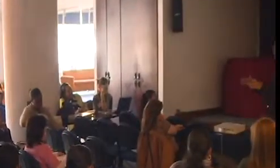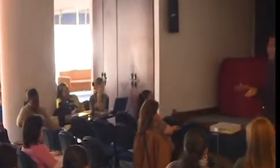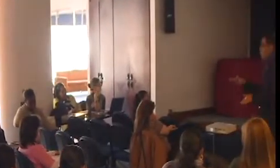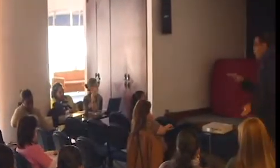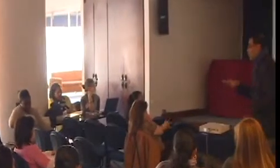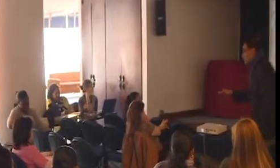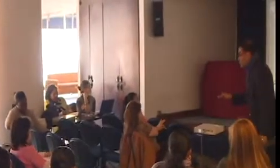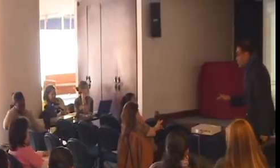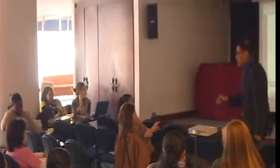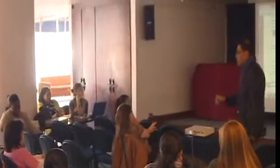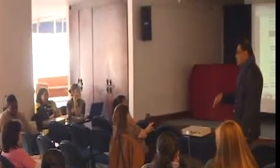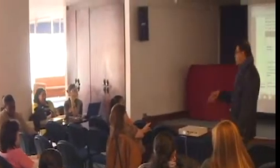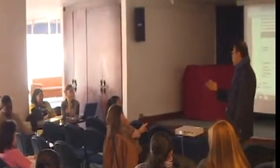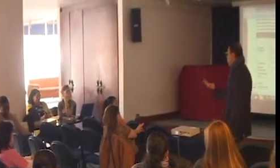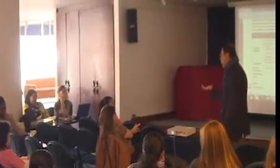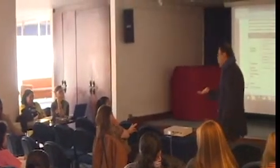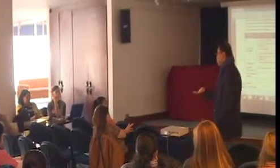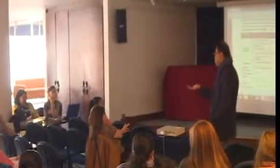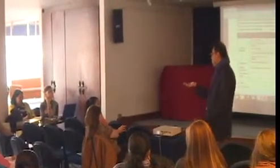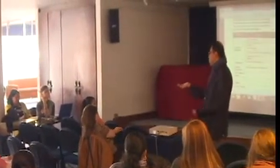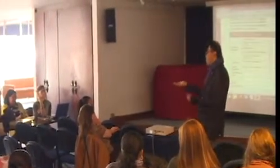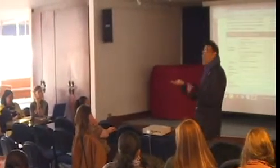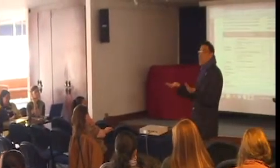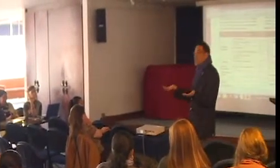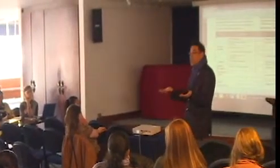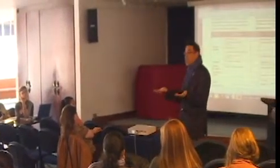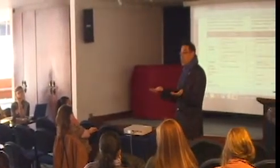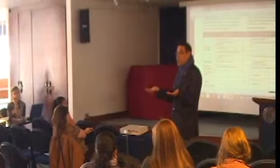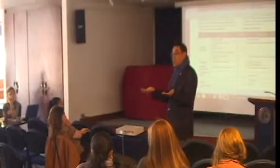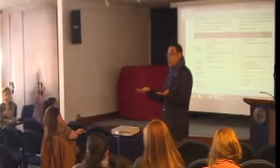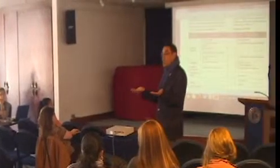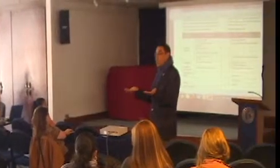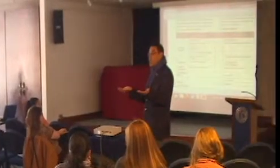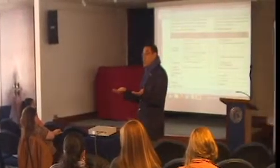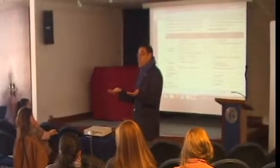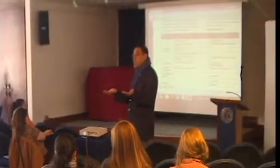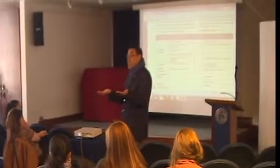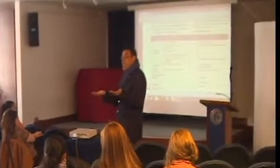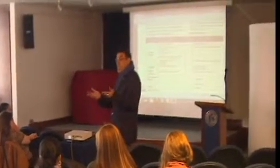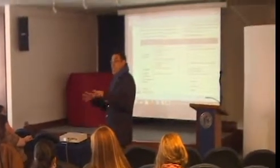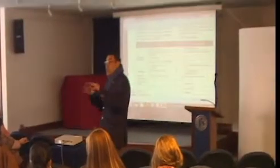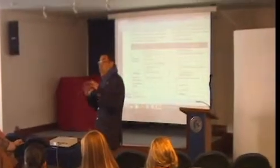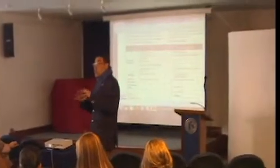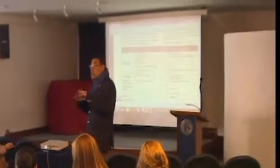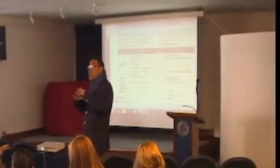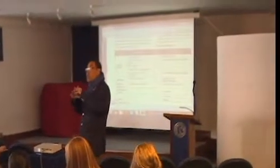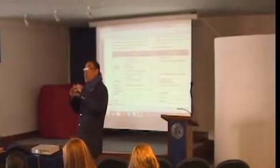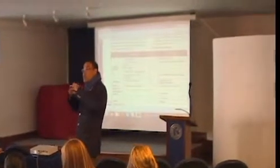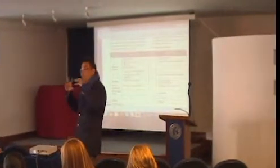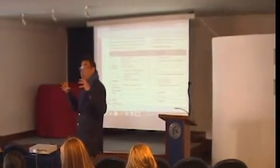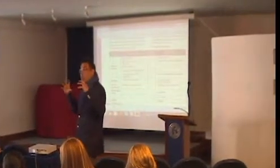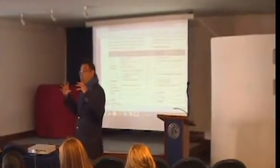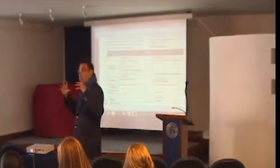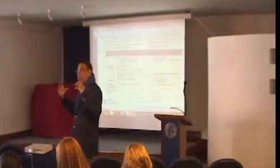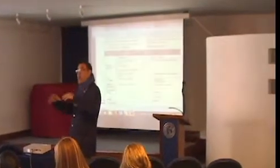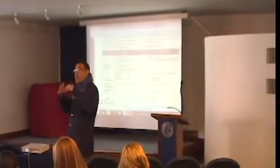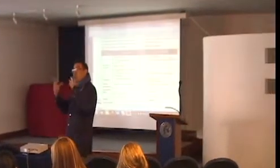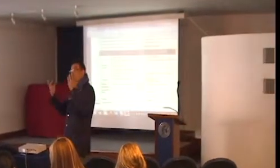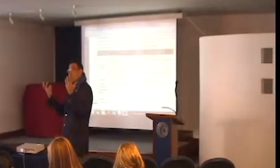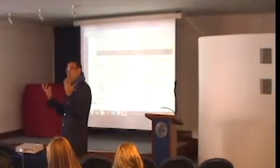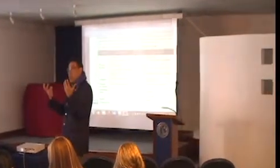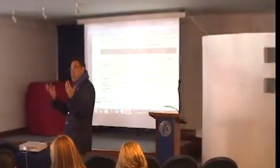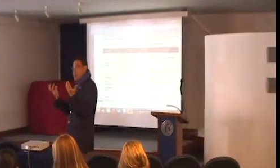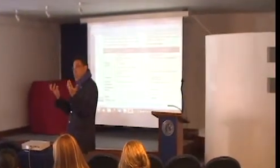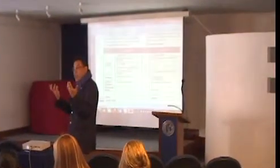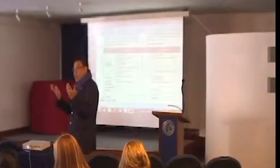exclusivo de educadores especiales o de las fonoaudiólogas y de las terapistas, sino que uno tiene que empezar